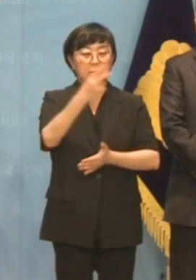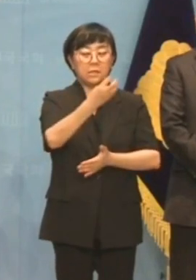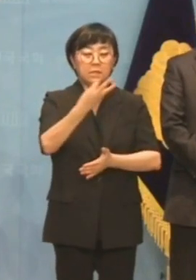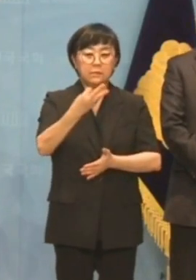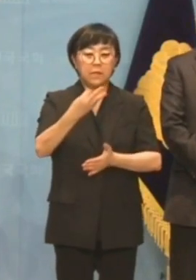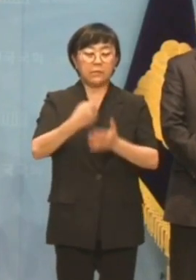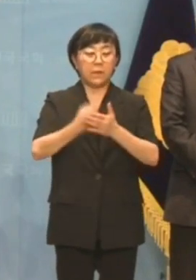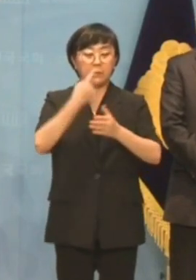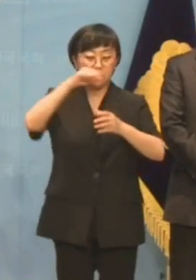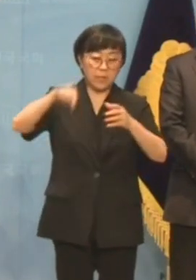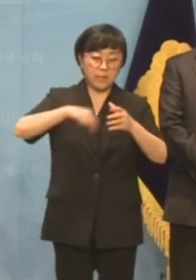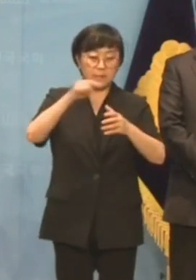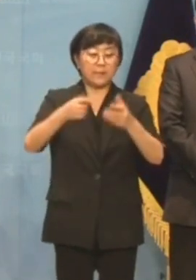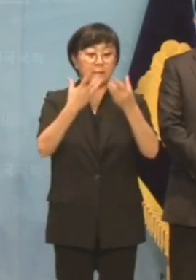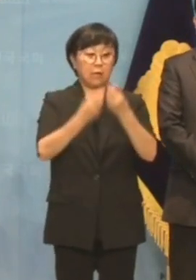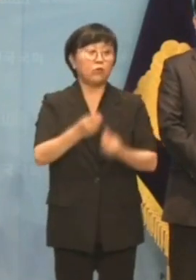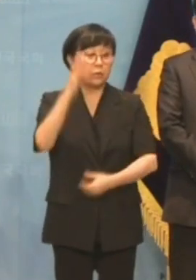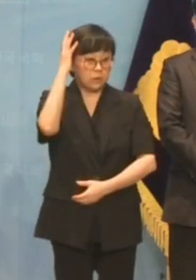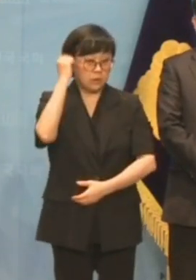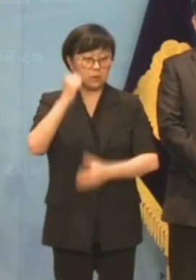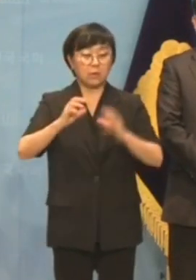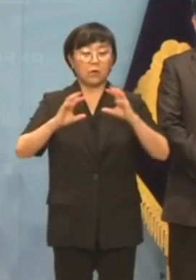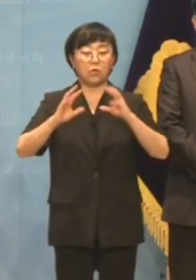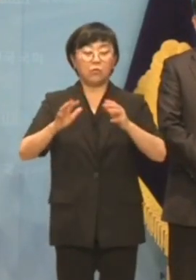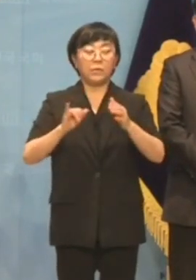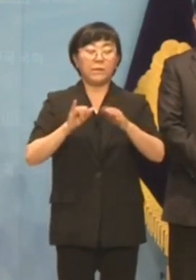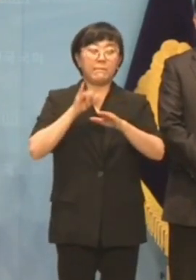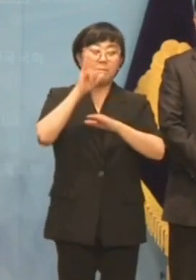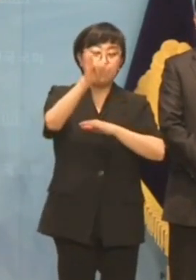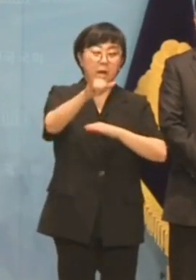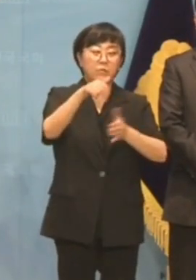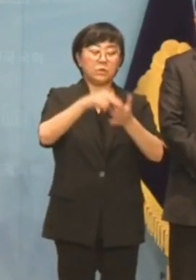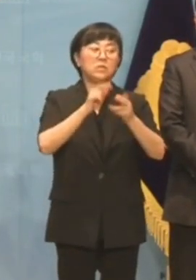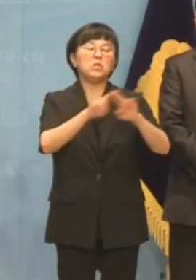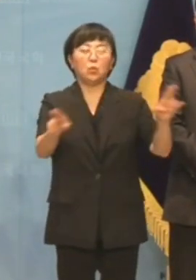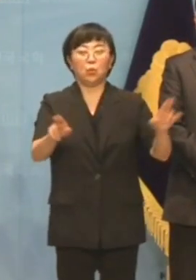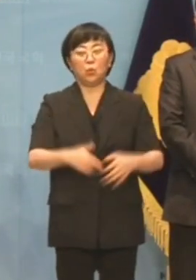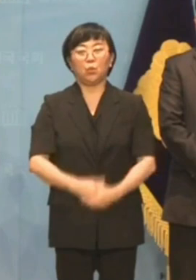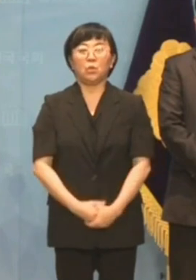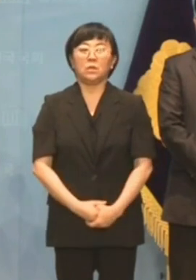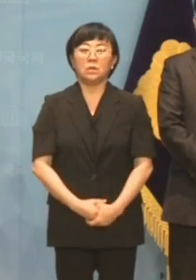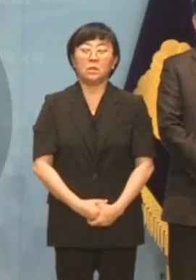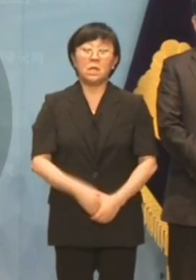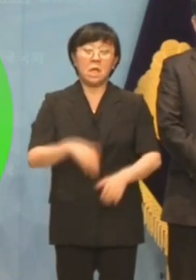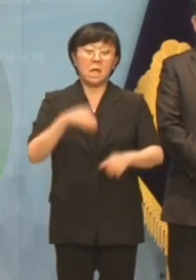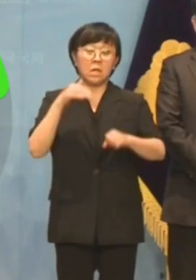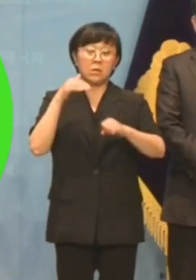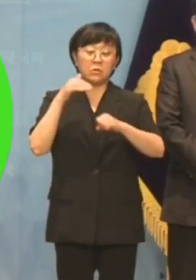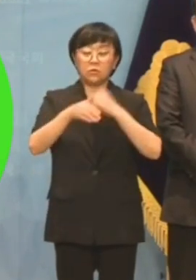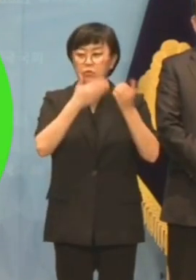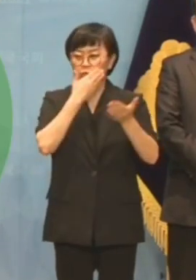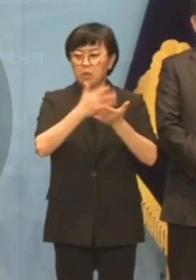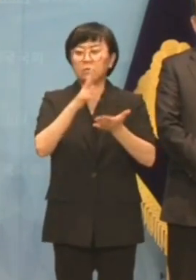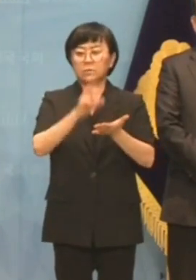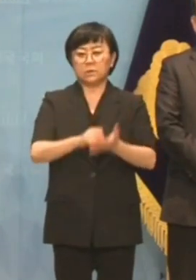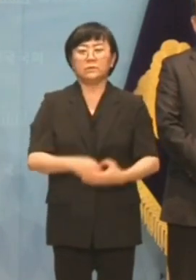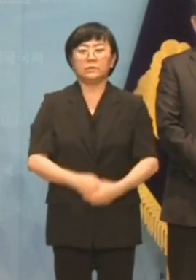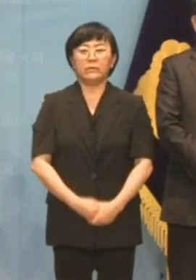2013년 브라질의 사례를 기억합니다. 국빈 방문을 취소했습니다. 이렇게 중차대한